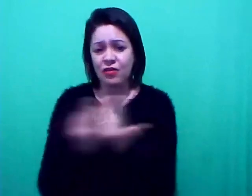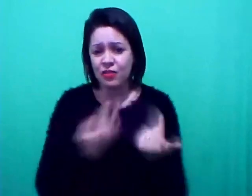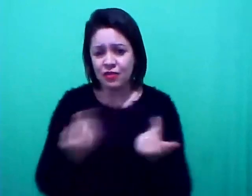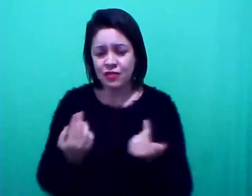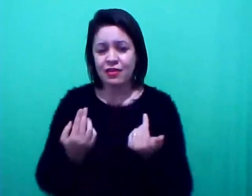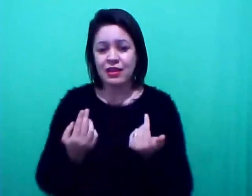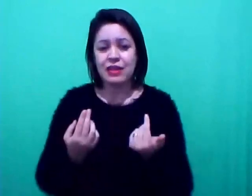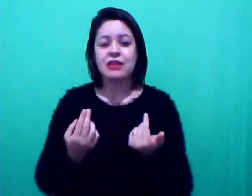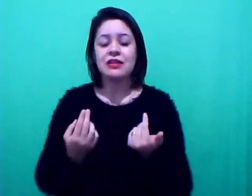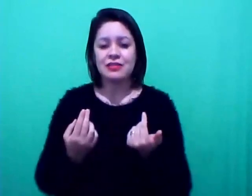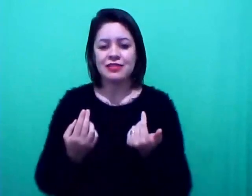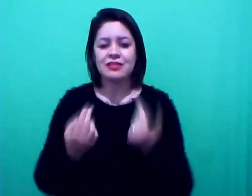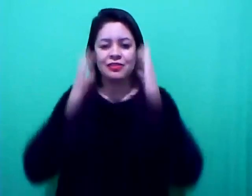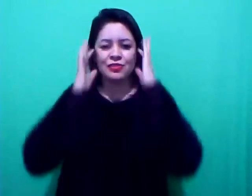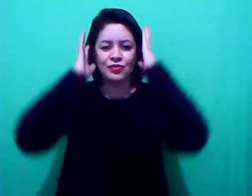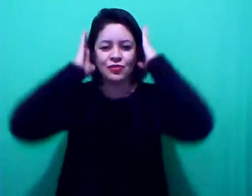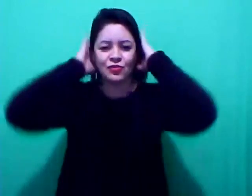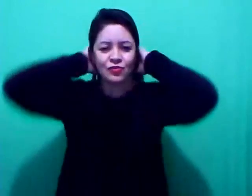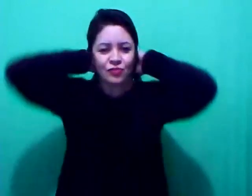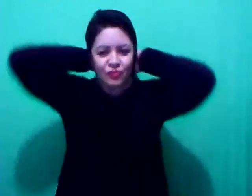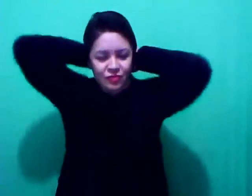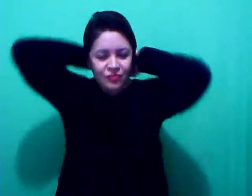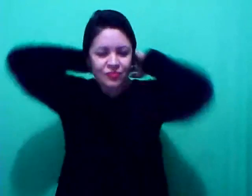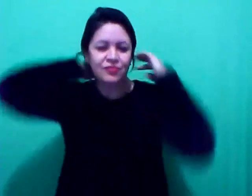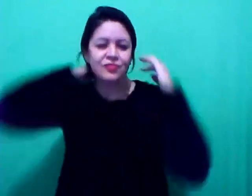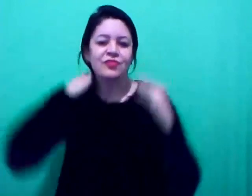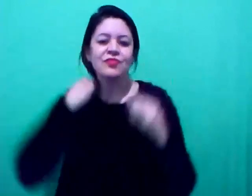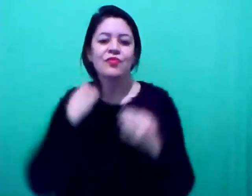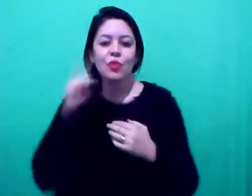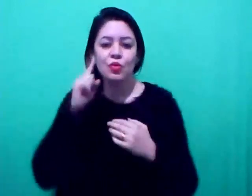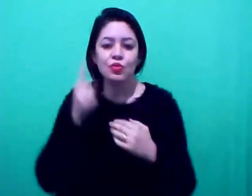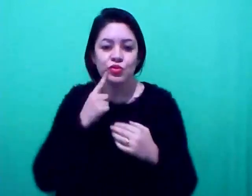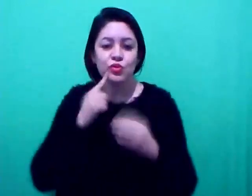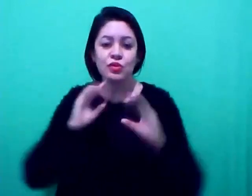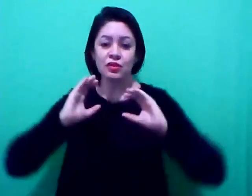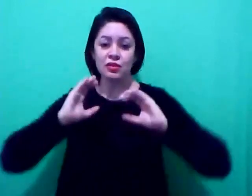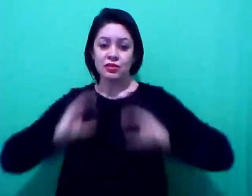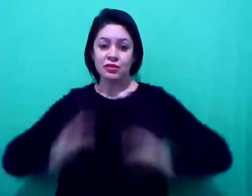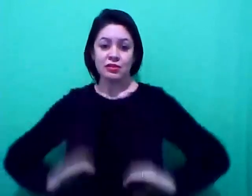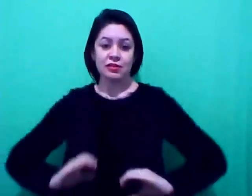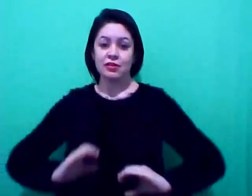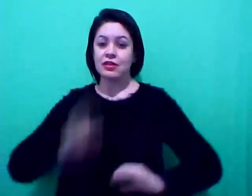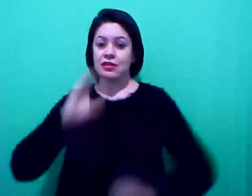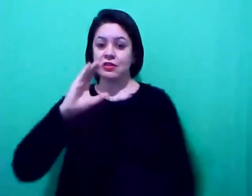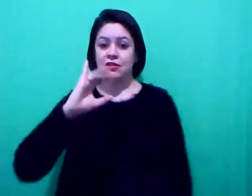Como é importante a gente reconhecer que existem as diferenças. E os costumes são iguais, né? Que tenha a